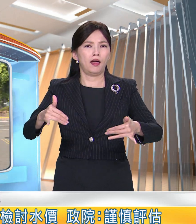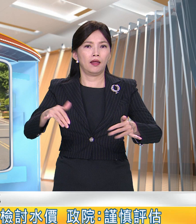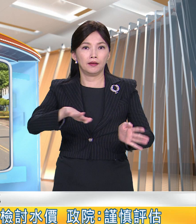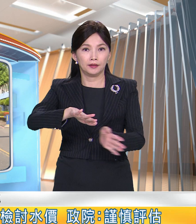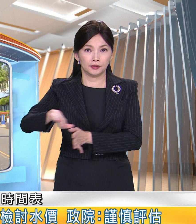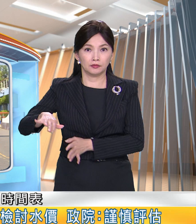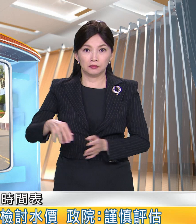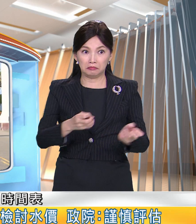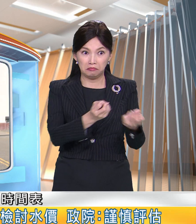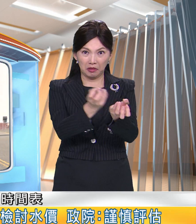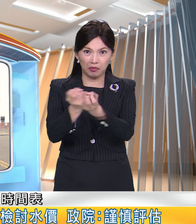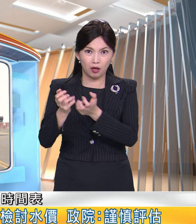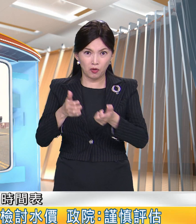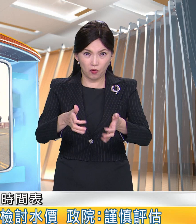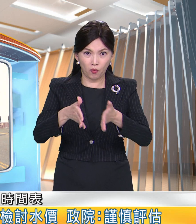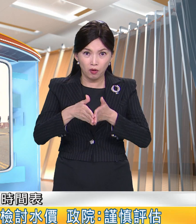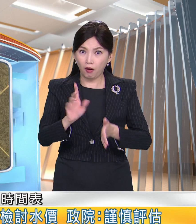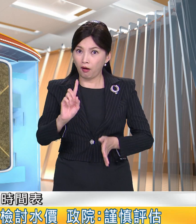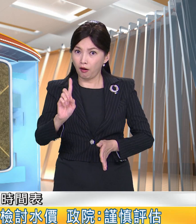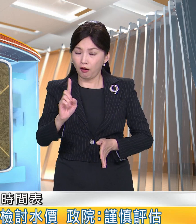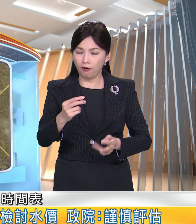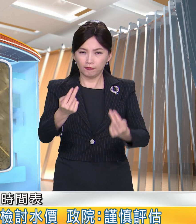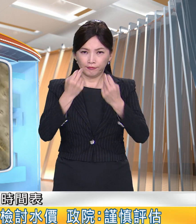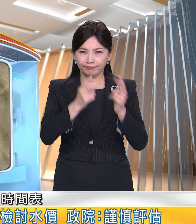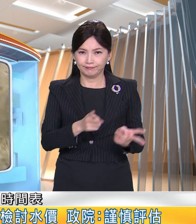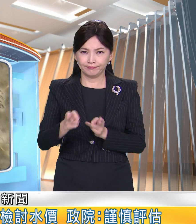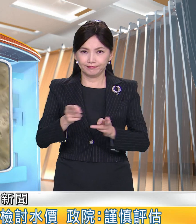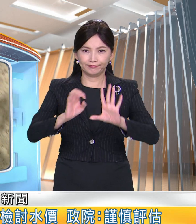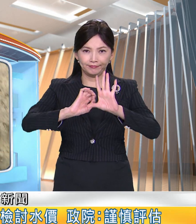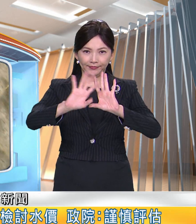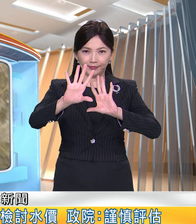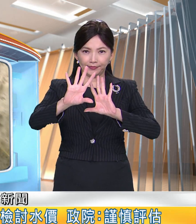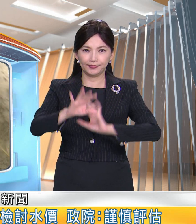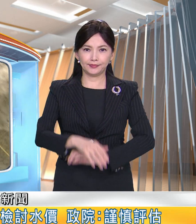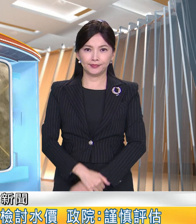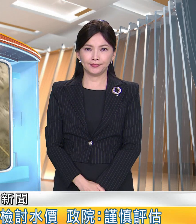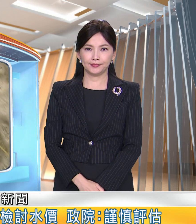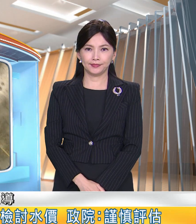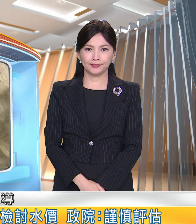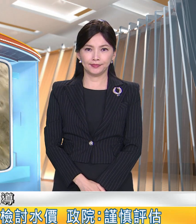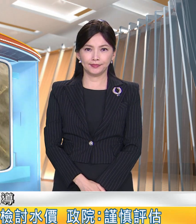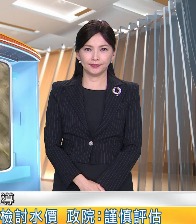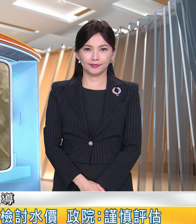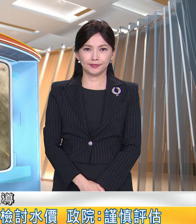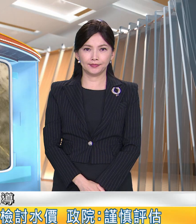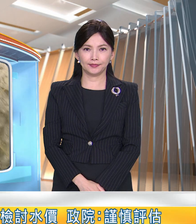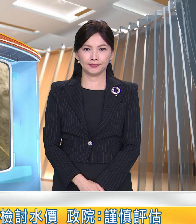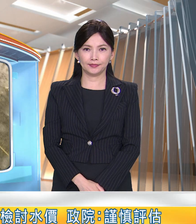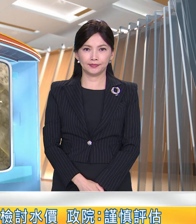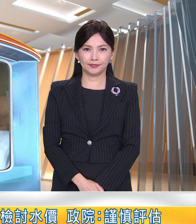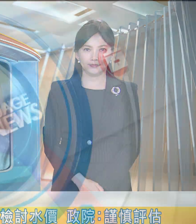过还没有调整的时间表。另外还有哪些重点新闻？来看我们的整理报道。